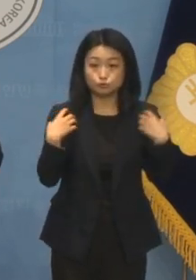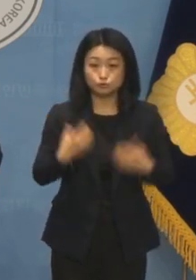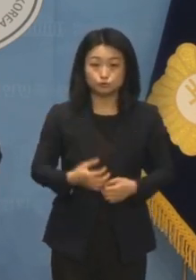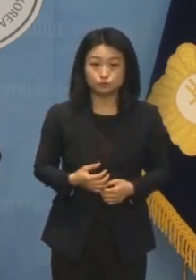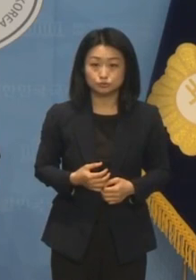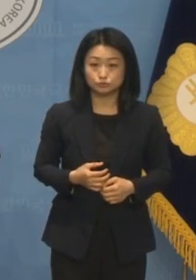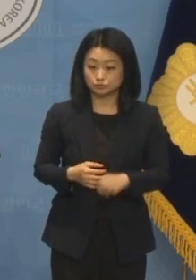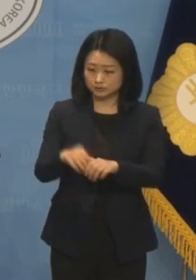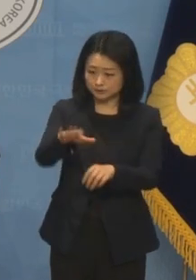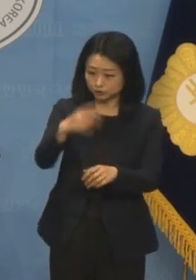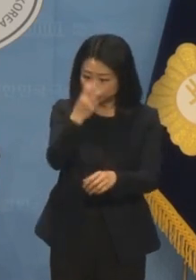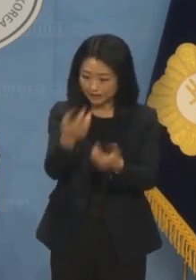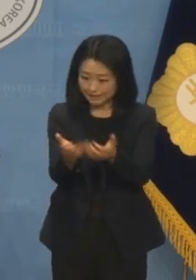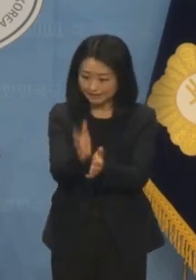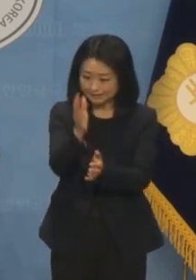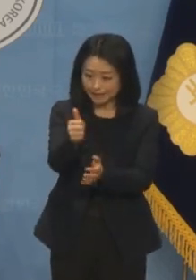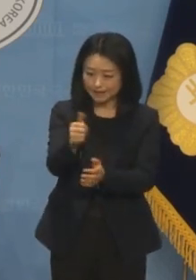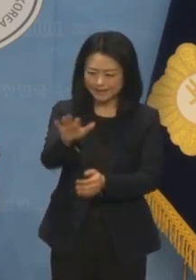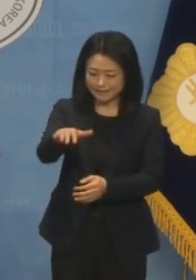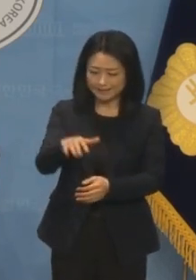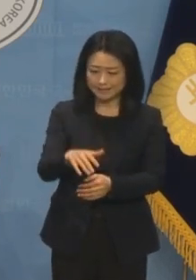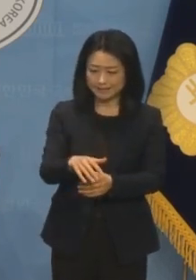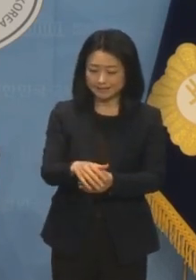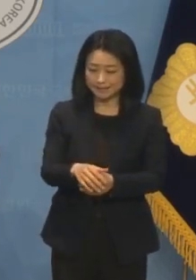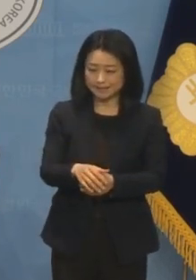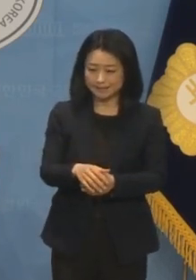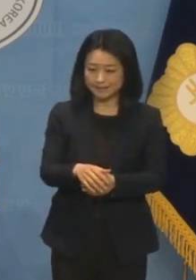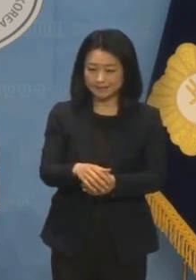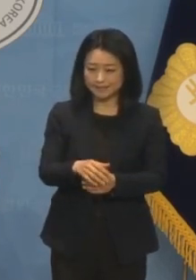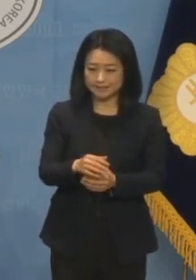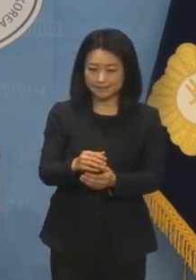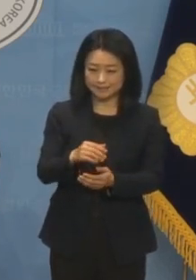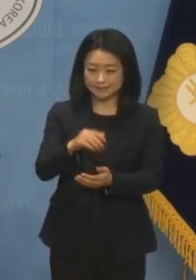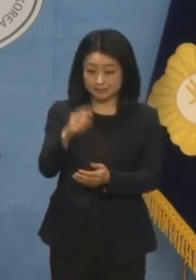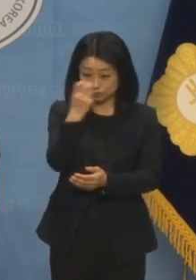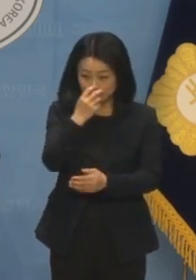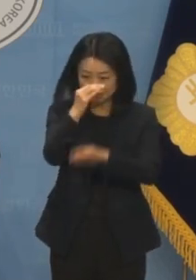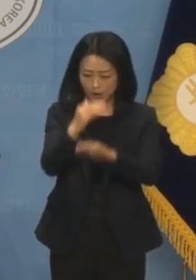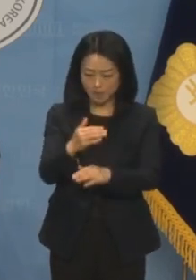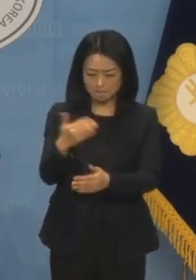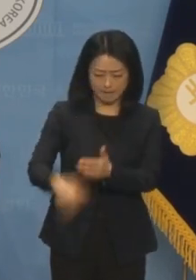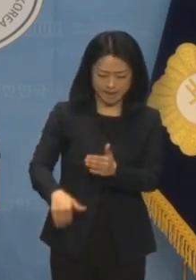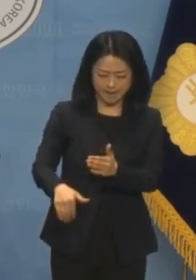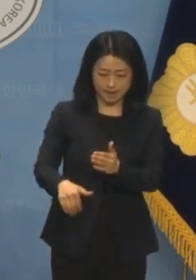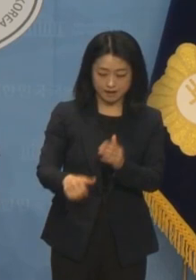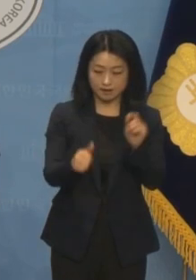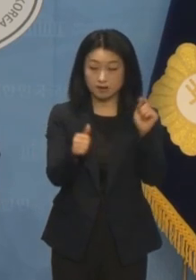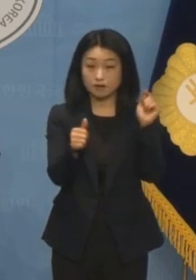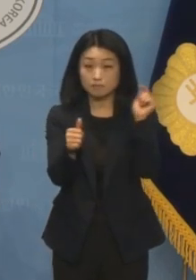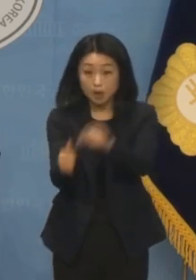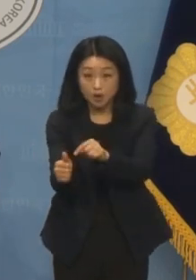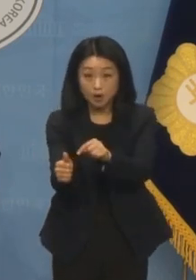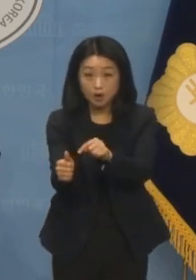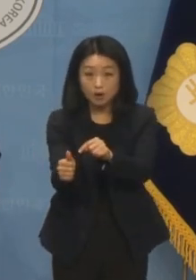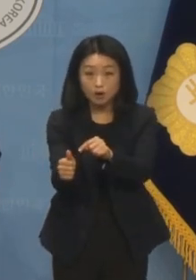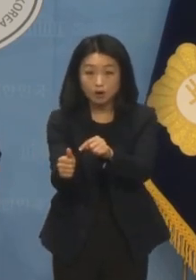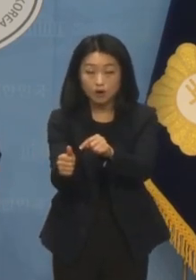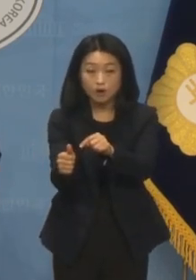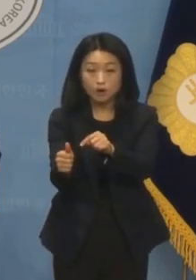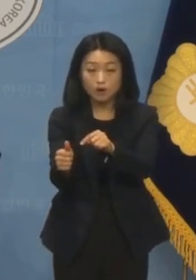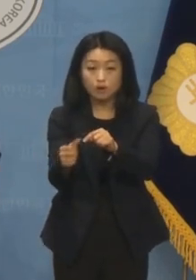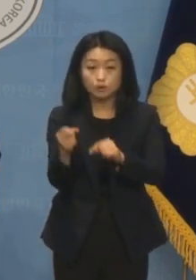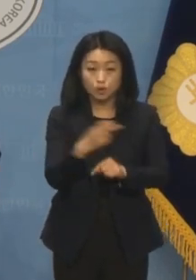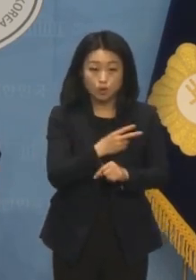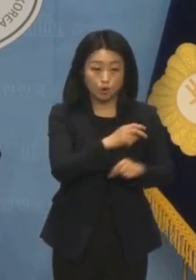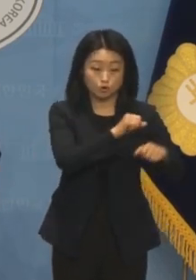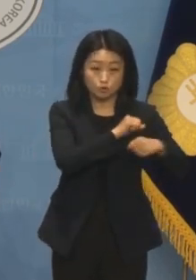박정훈 대령에게 이첩 내용에서 혐의 사실을 제외하라는 요구를 했습니다. 이어 국방부